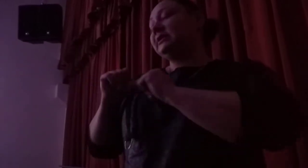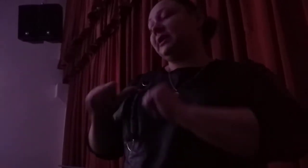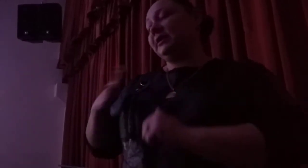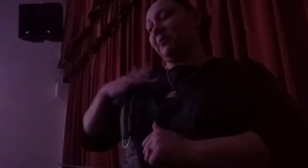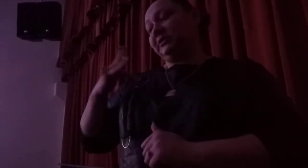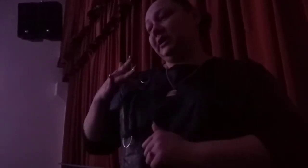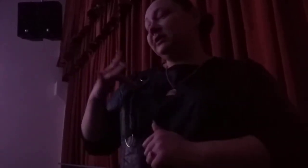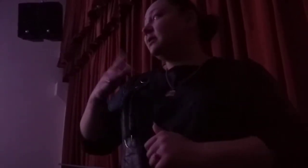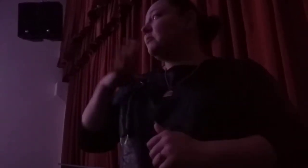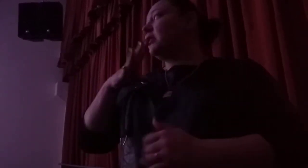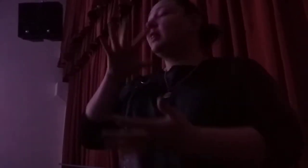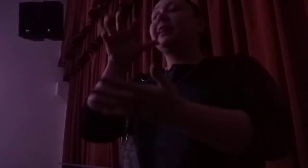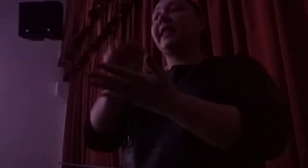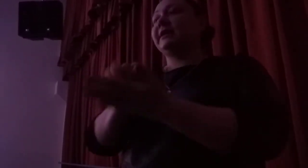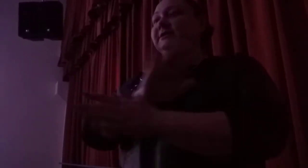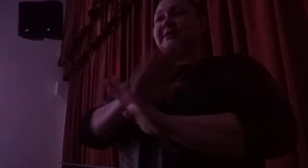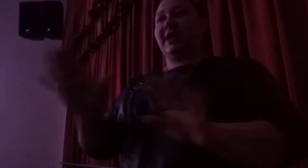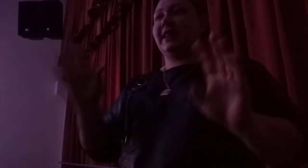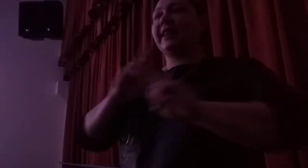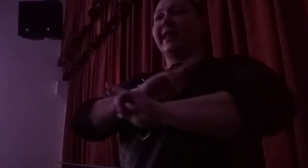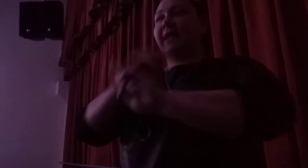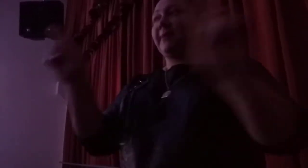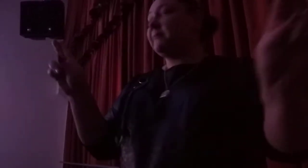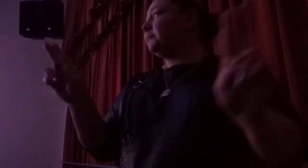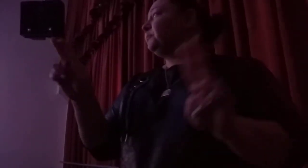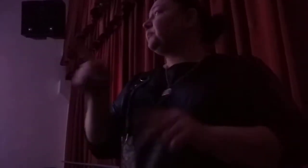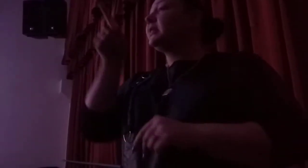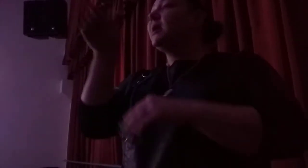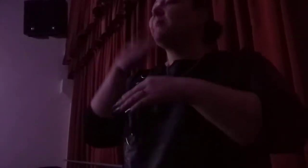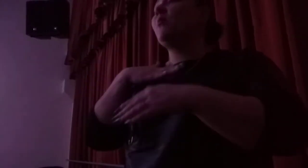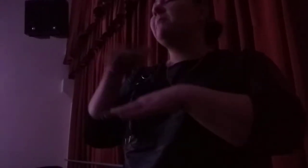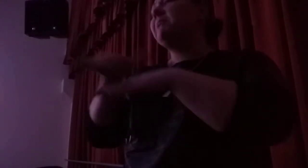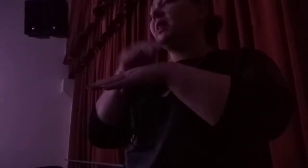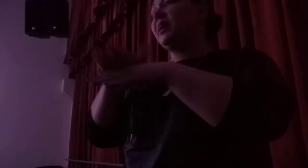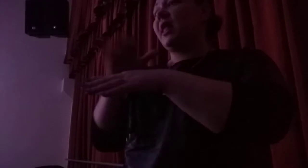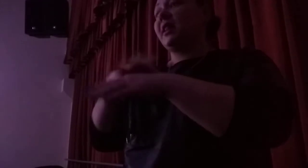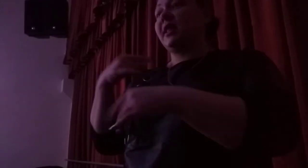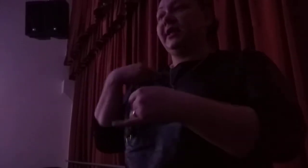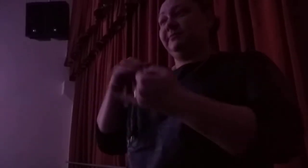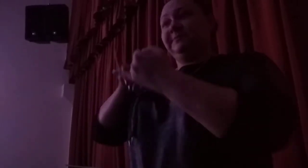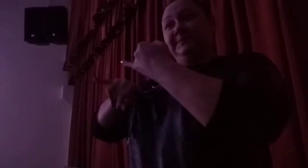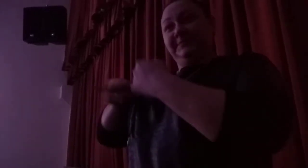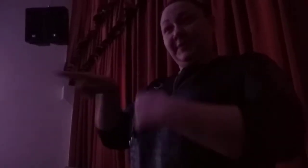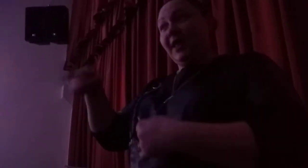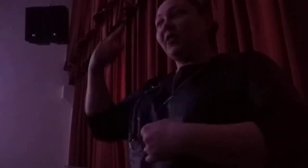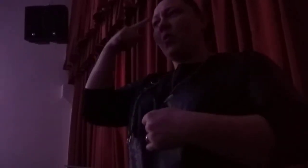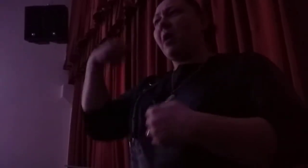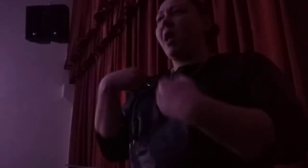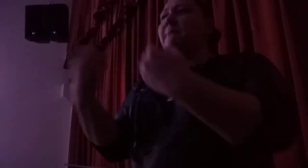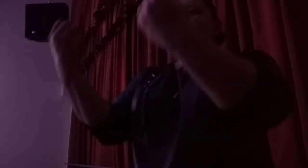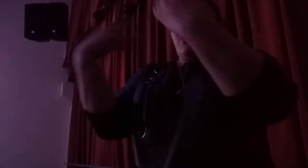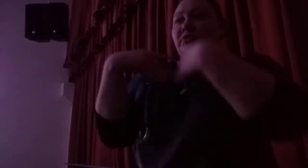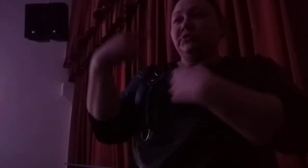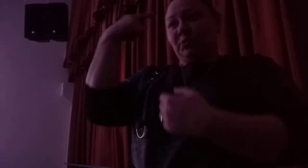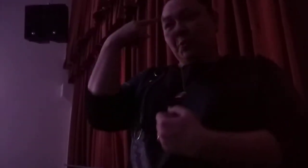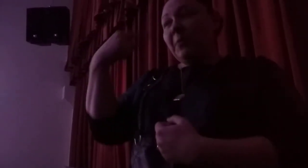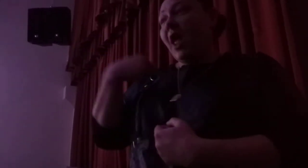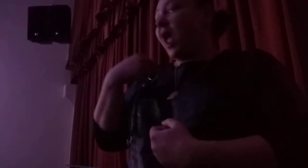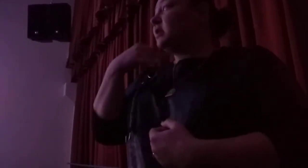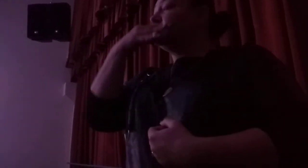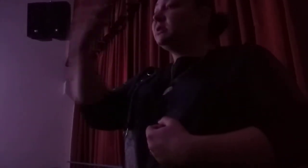сердечко мое никем не занятое. Я, мой милый, изменила, думаю, буду брошена. Я сказала,